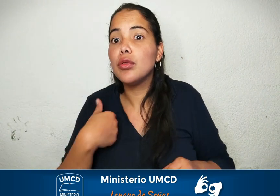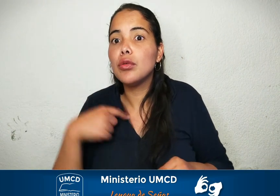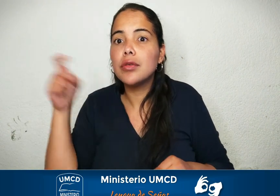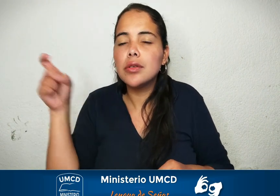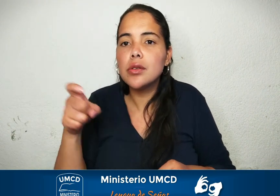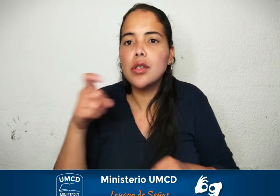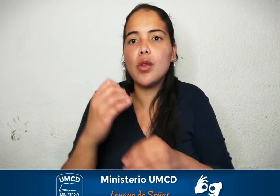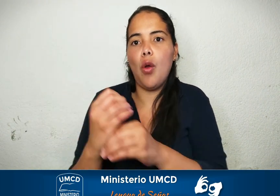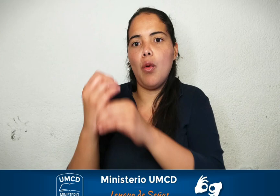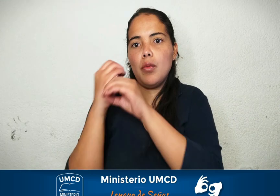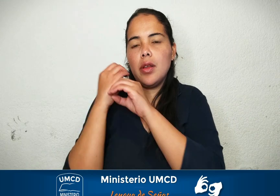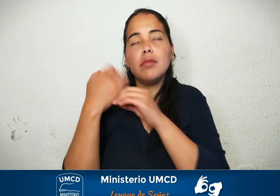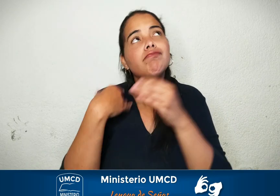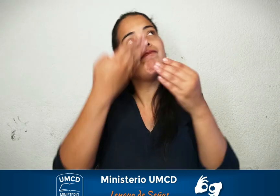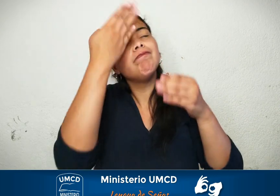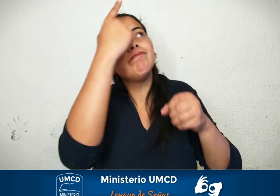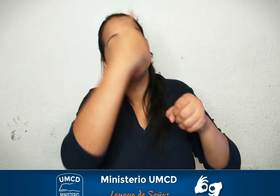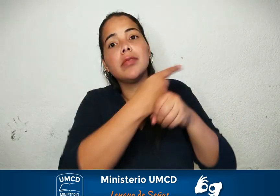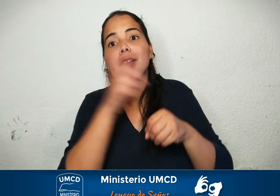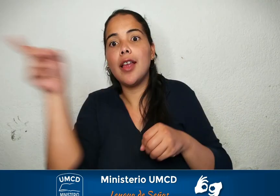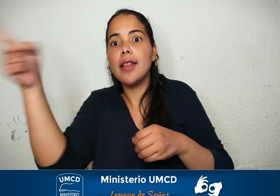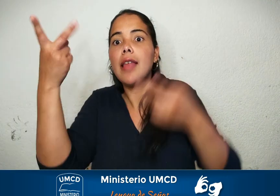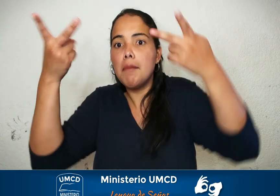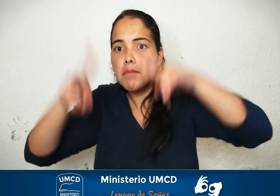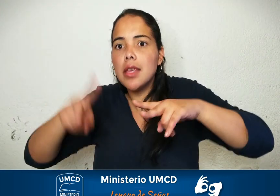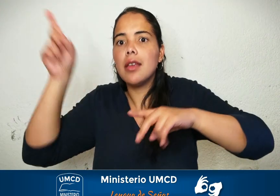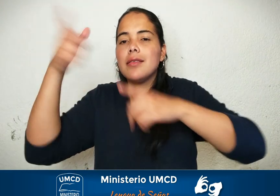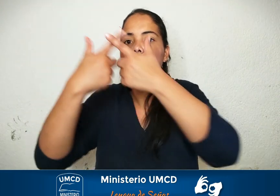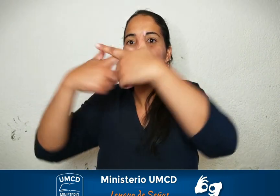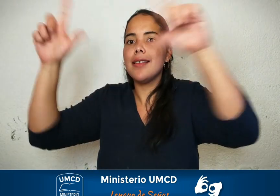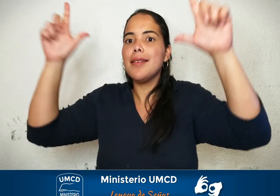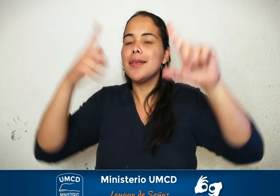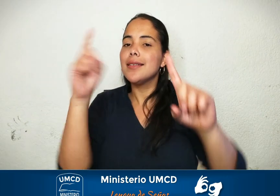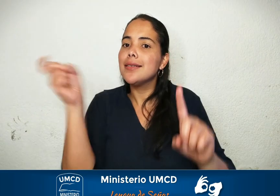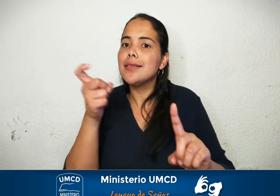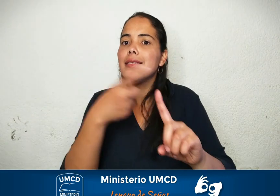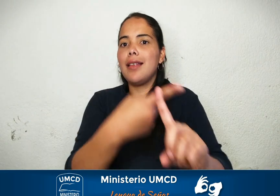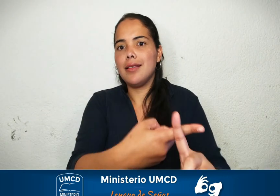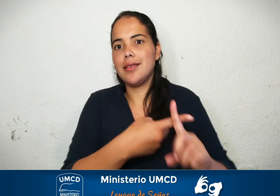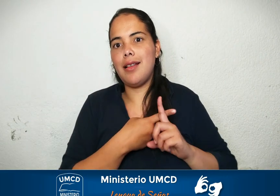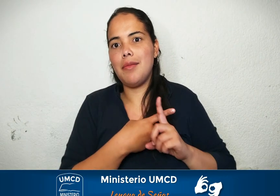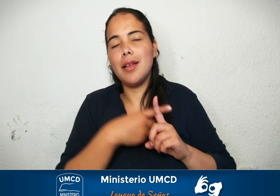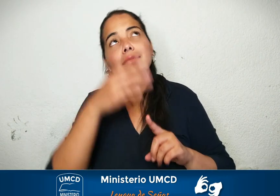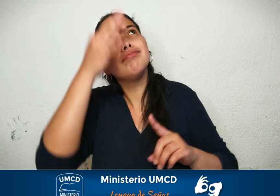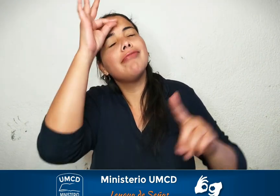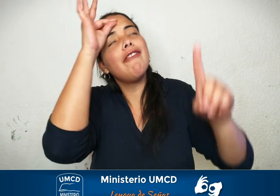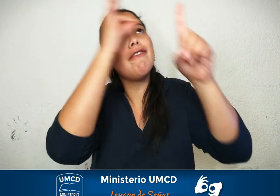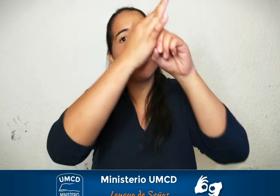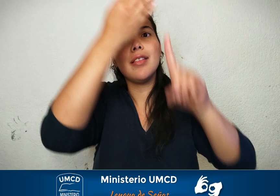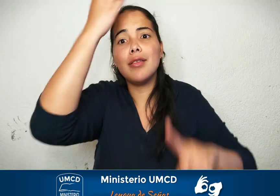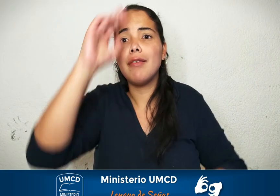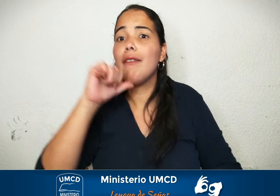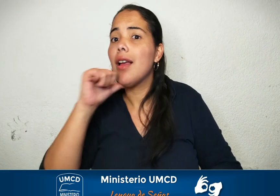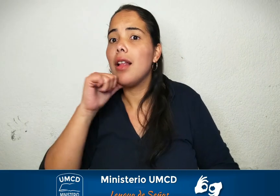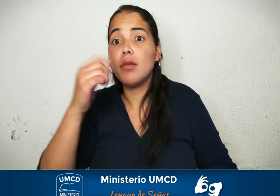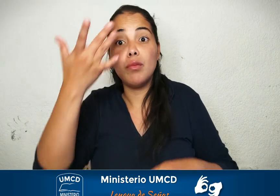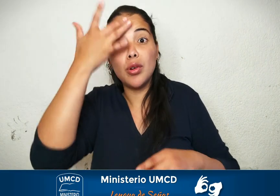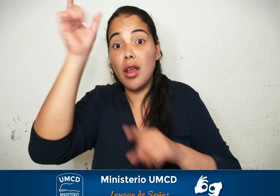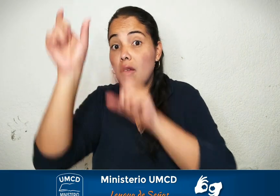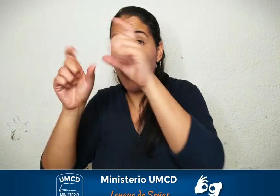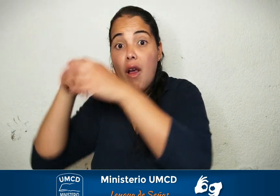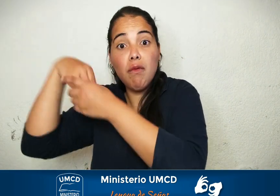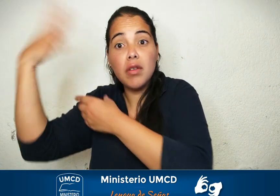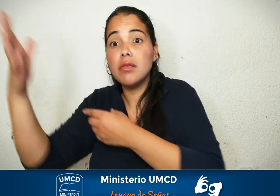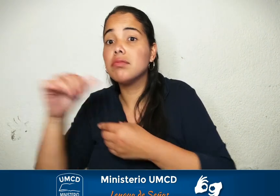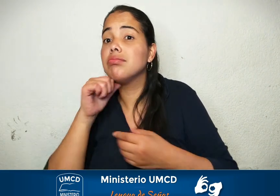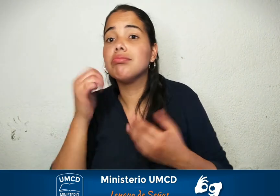de Dios de esperanza para la salvación de todo aquel que llega a poner su fe en Cristo. Hay